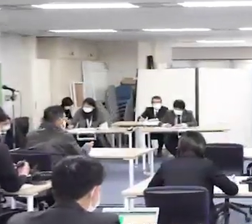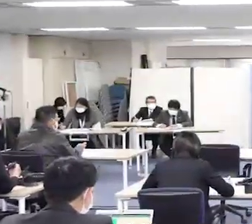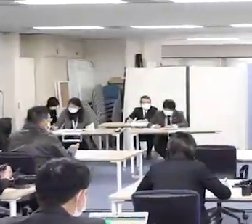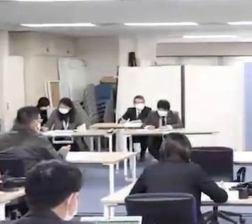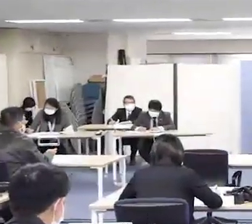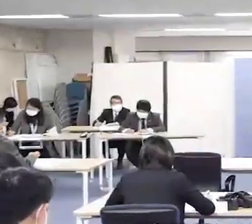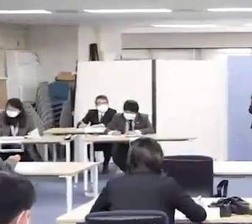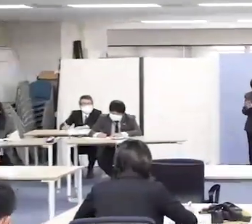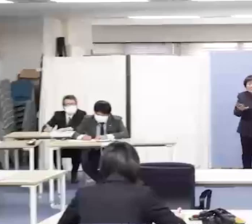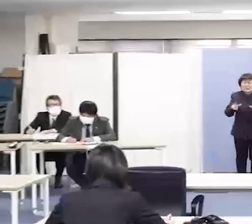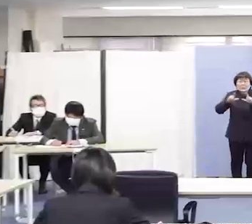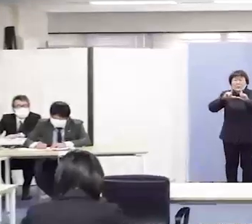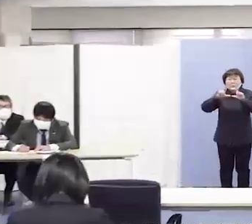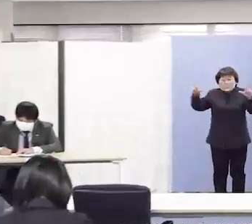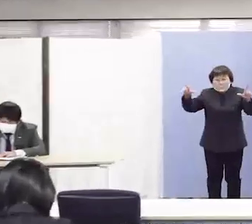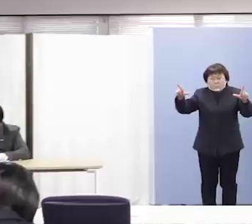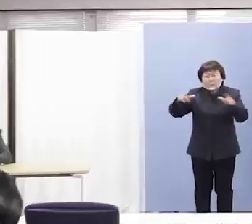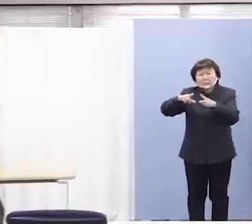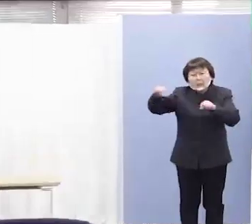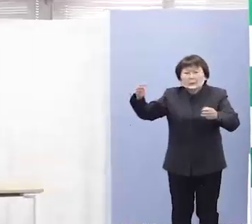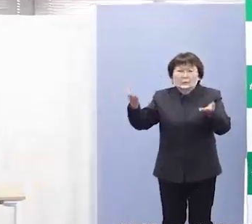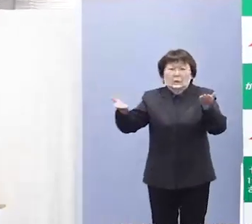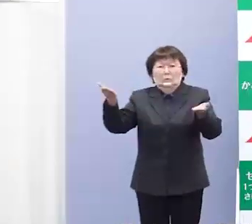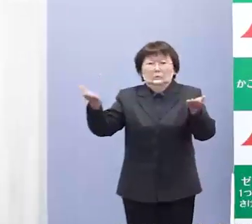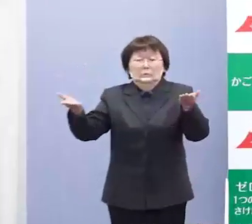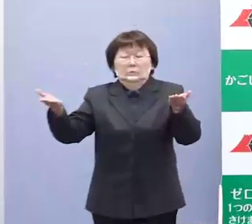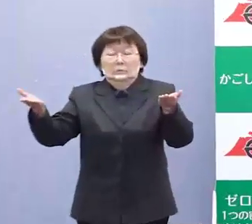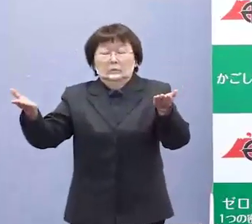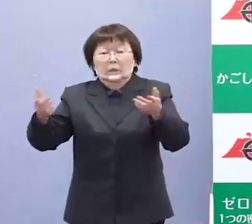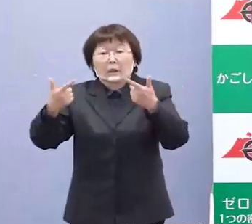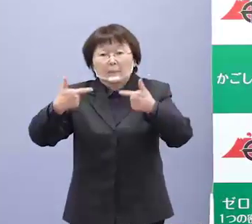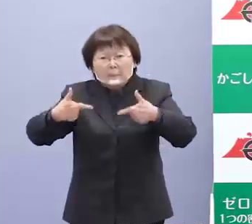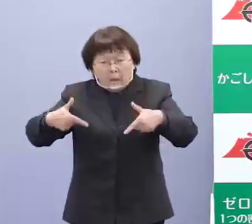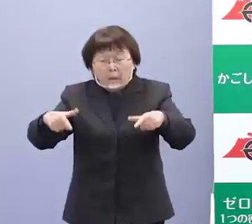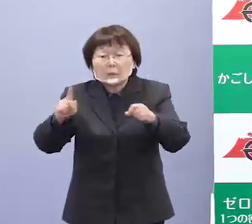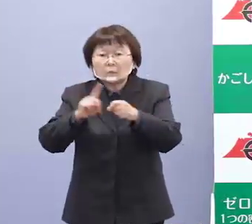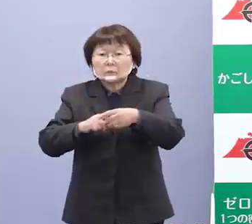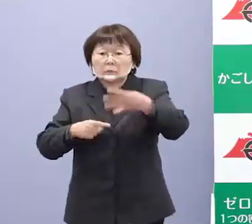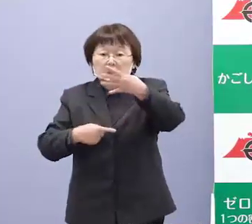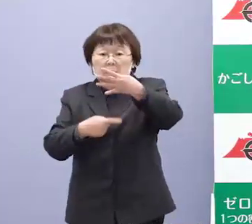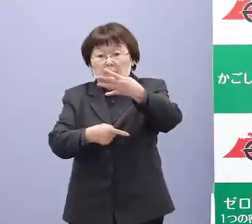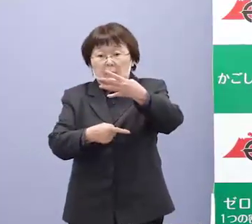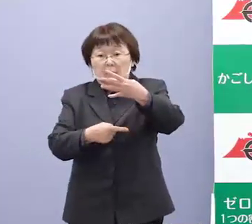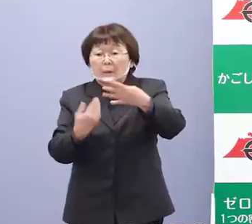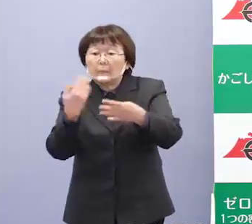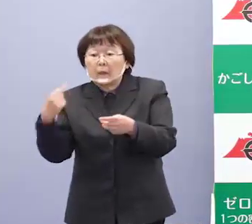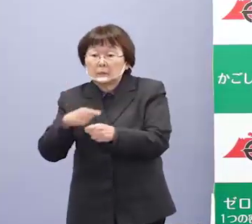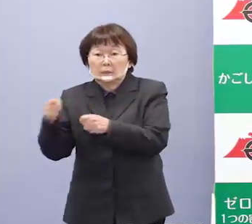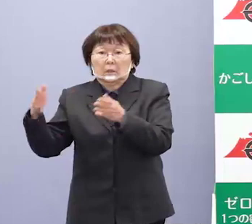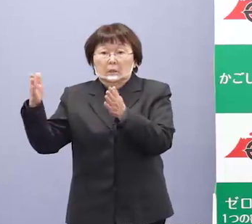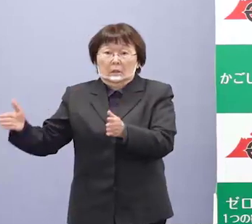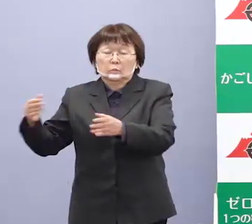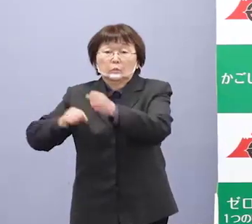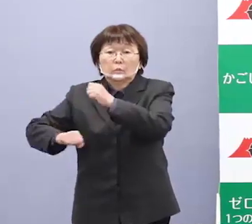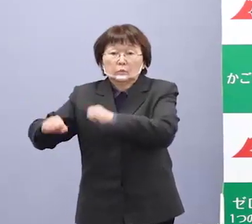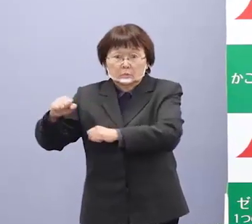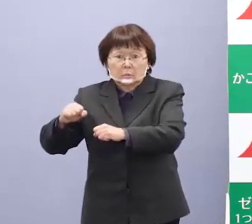され、そして全国の比較もなされるわけであります。で、毎年4月1日ということは、その毎1年間の取り組み